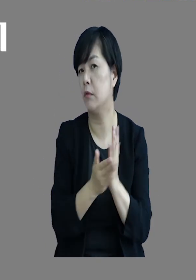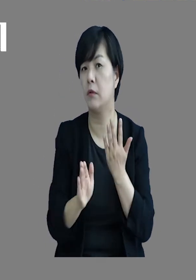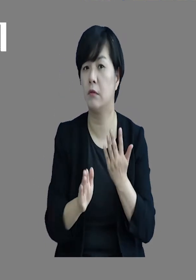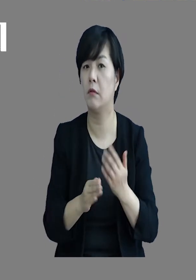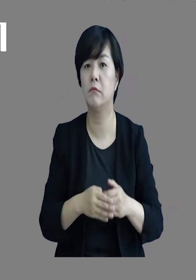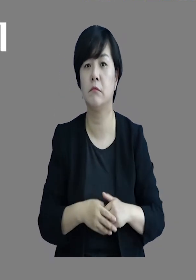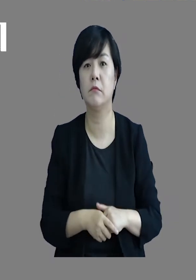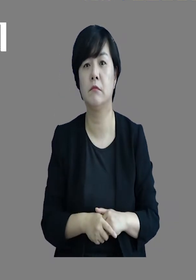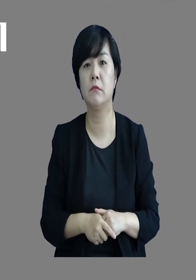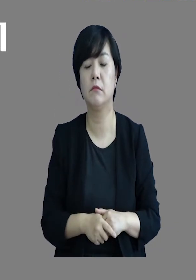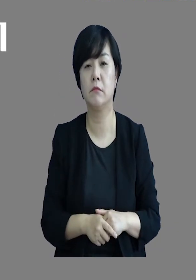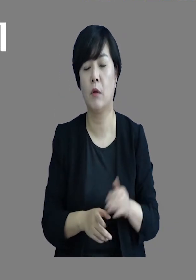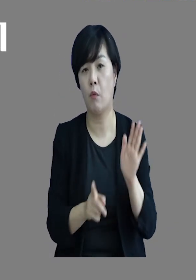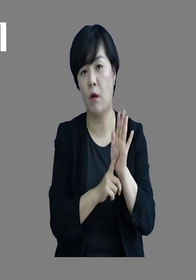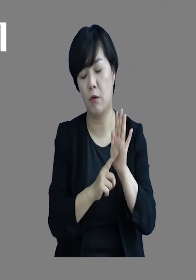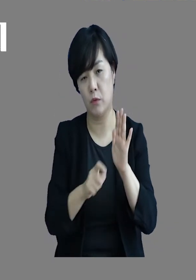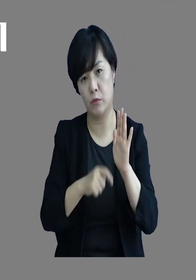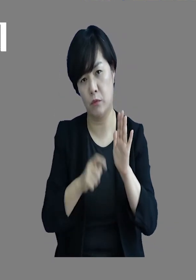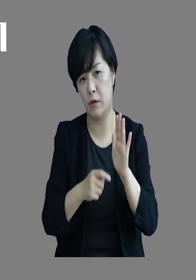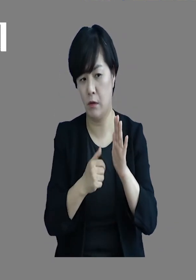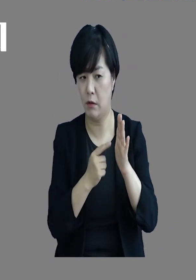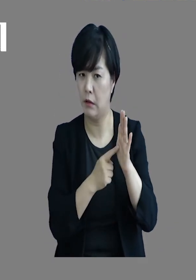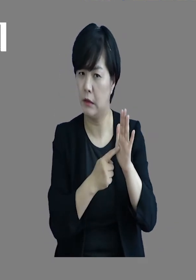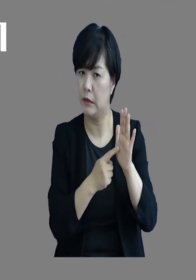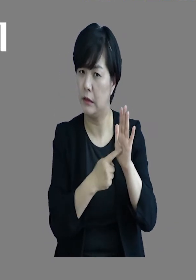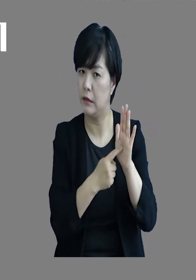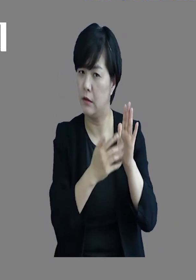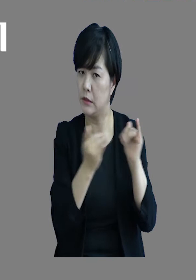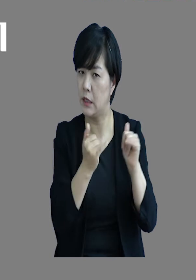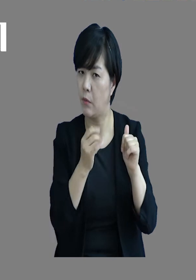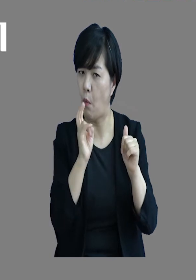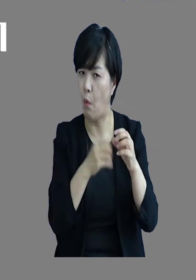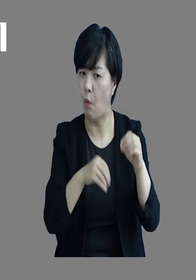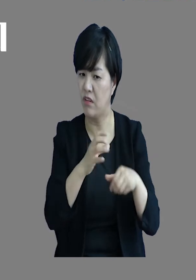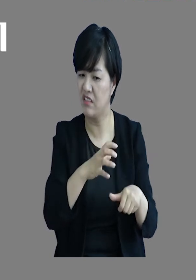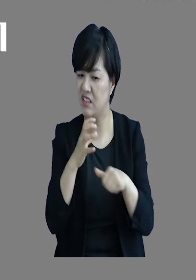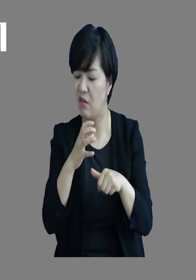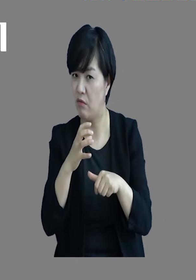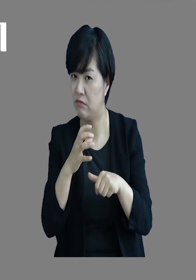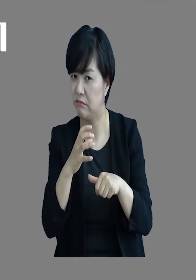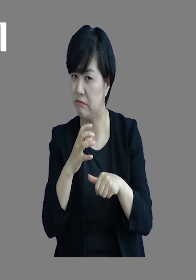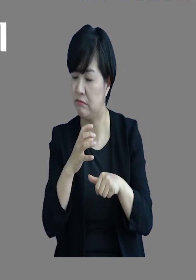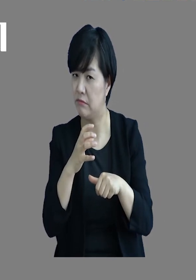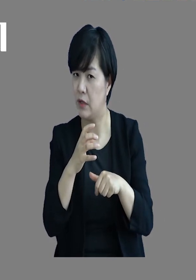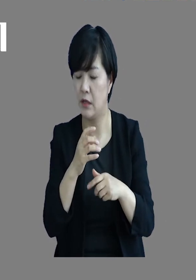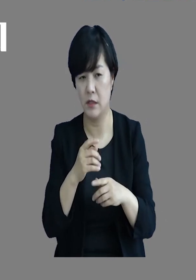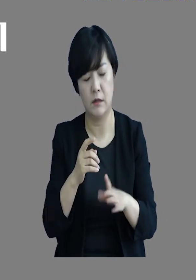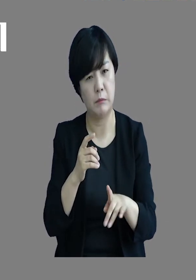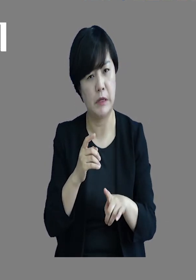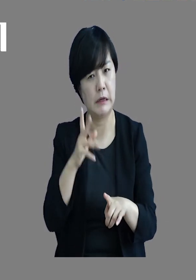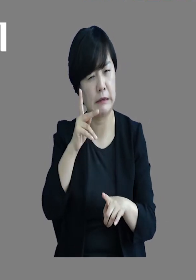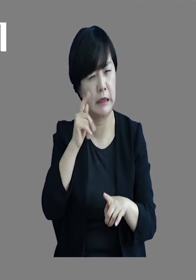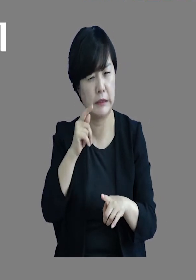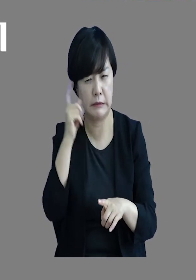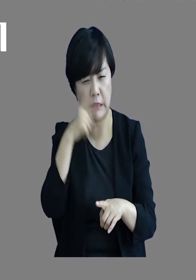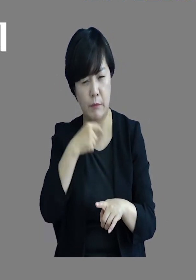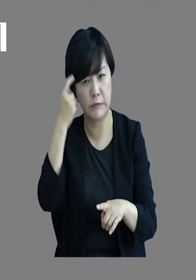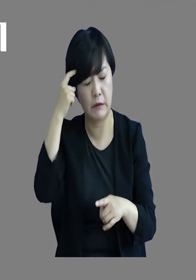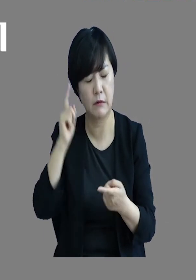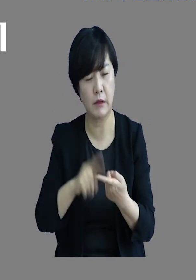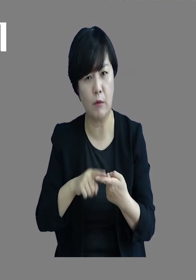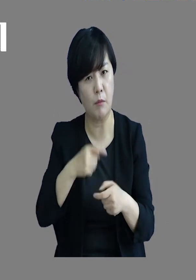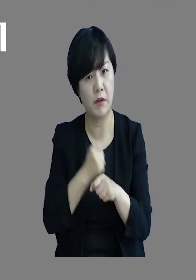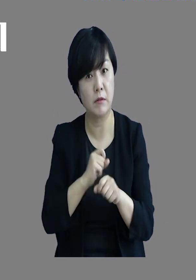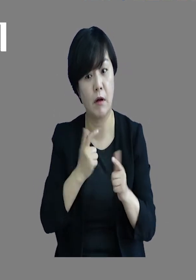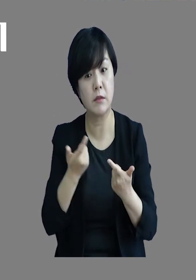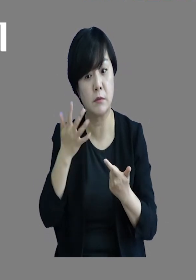않다고 생각합니다. 광고 속 주인공이 나쁘게 말하면 이용을 당했다고나 할까요? 이동통신사가 나쁜 의도를 갖고 한 건